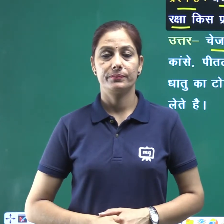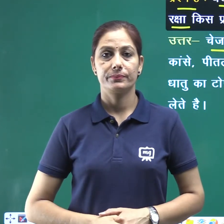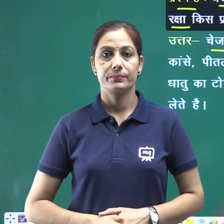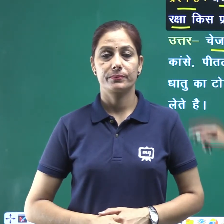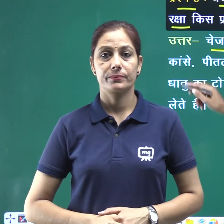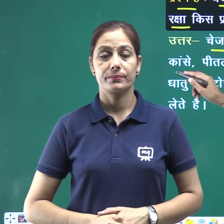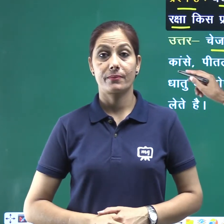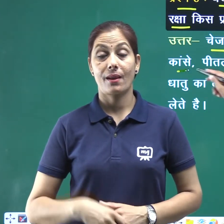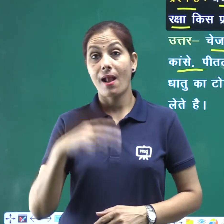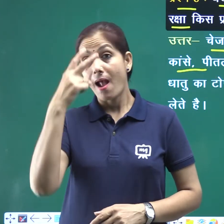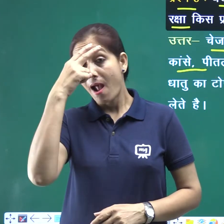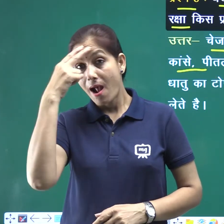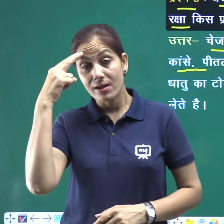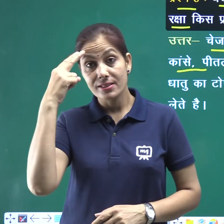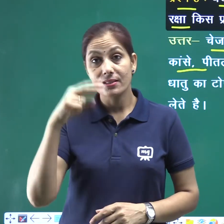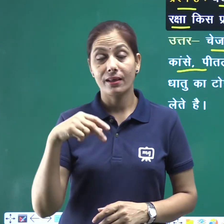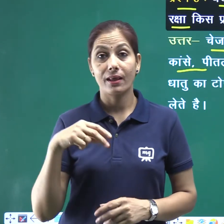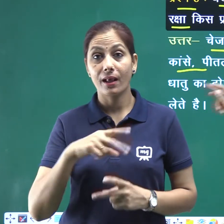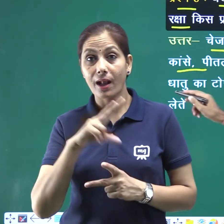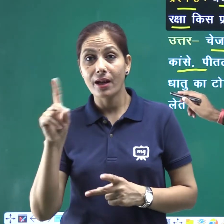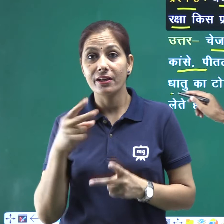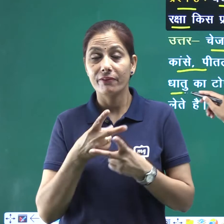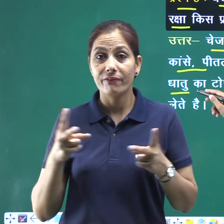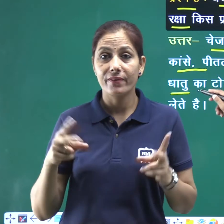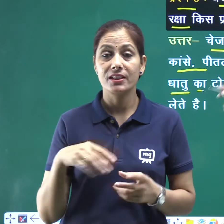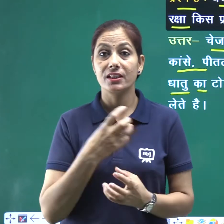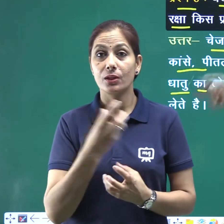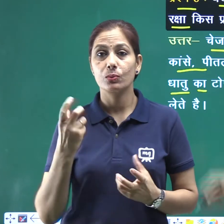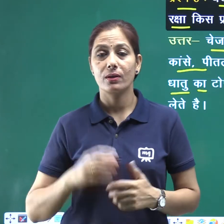कांसे, पीतल या अन्य किसी धातु का